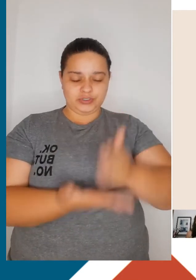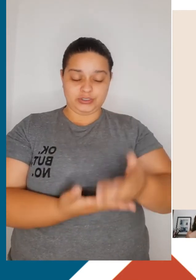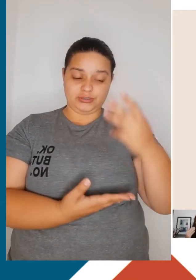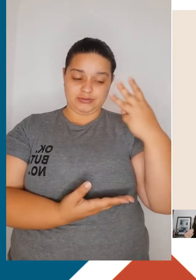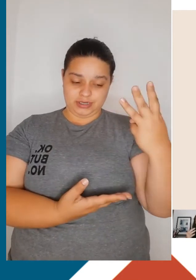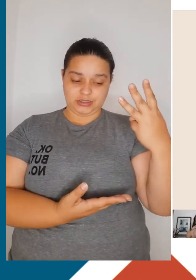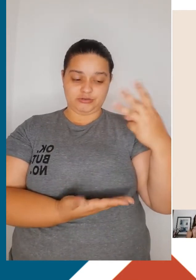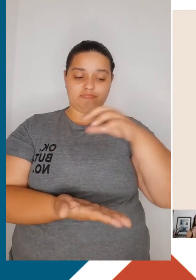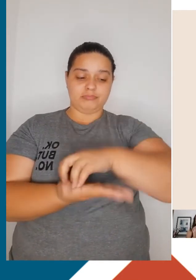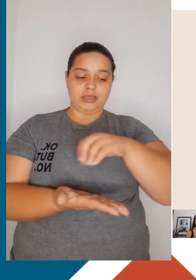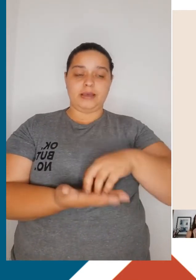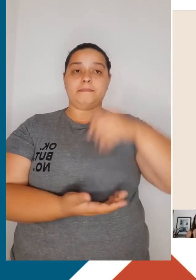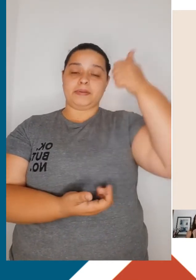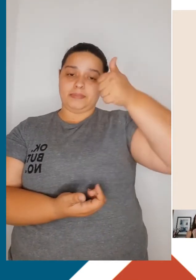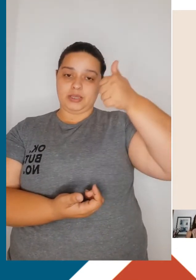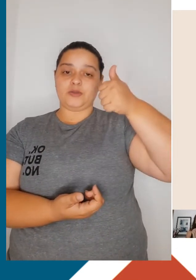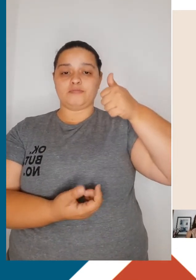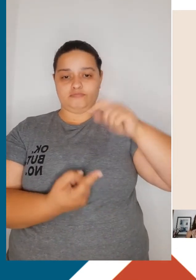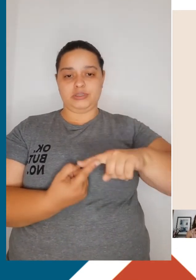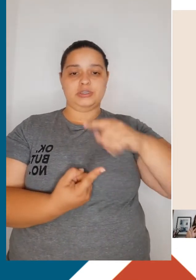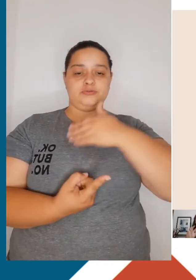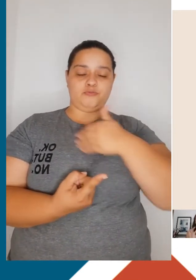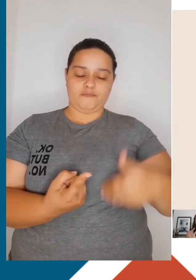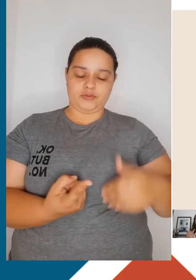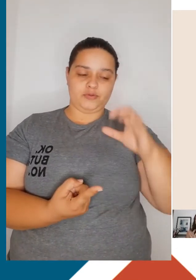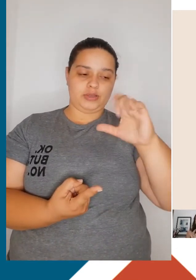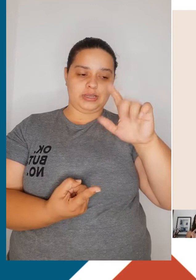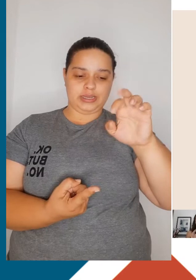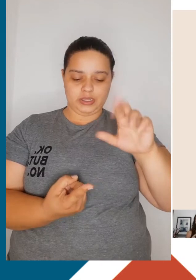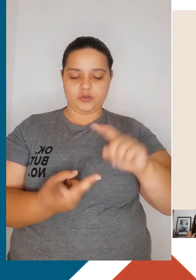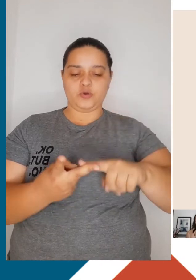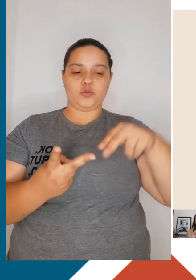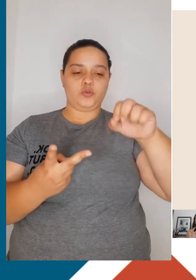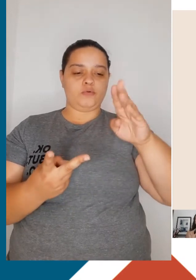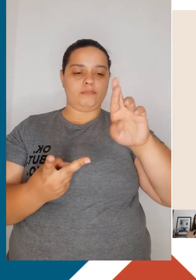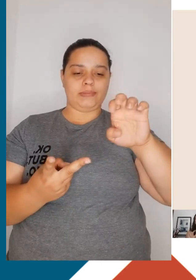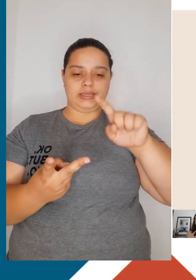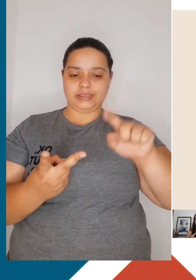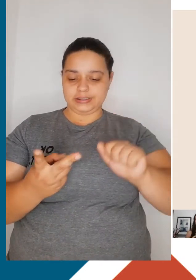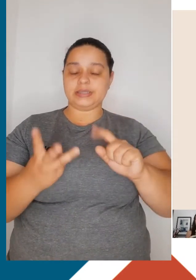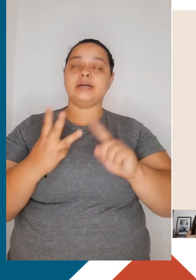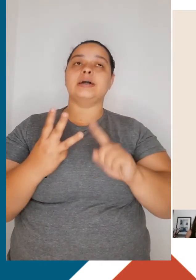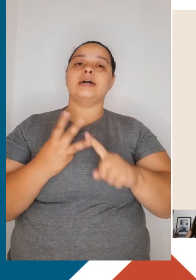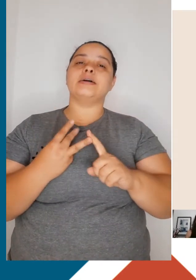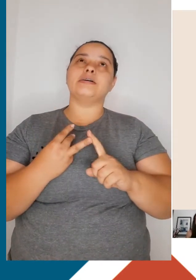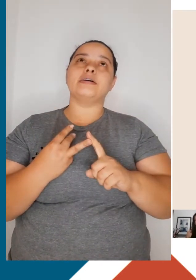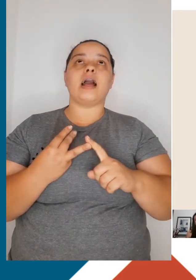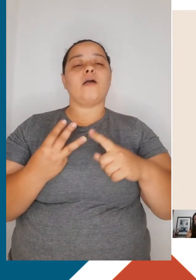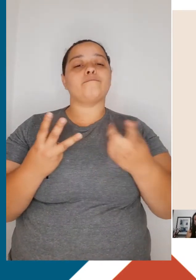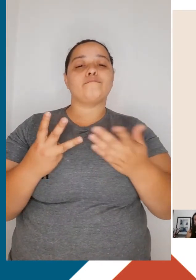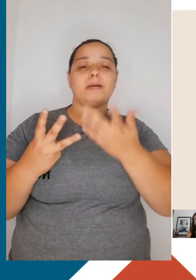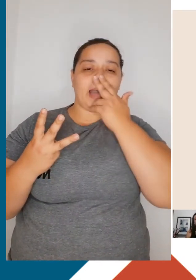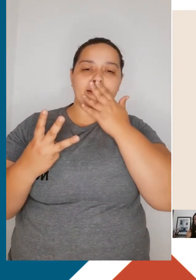estamentos, né? Ela era marcada pelo primeiro estado formado pelo clero, o segundo estado pela nobreza e o terceiro estado, então, pelo restante